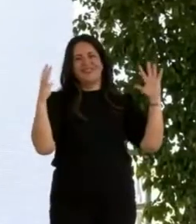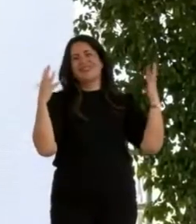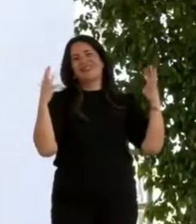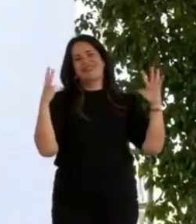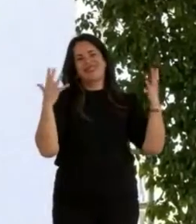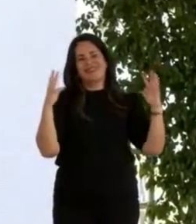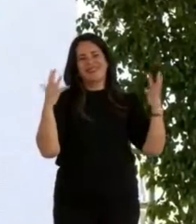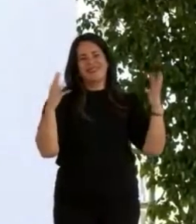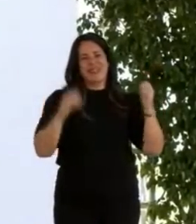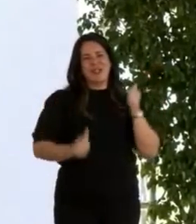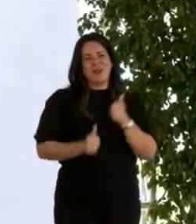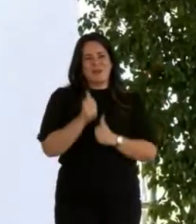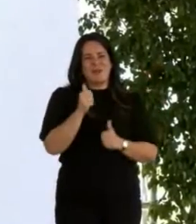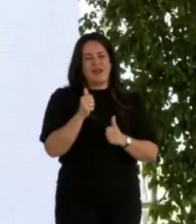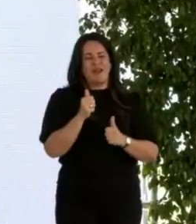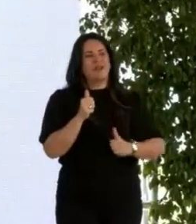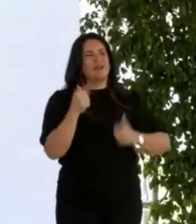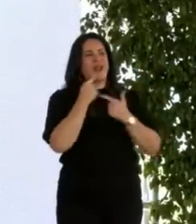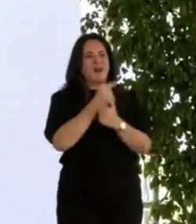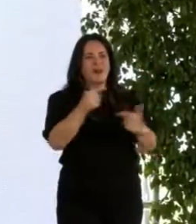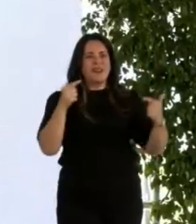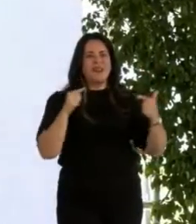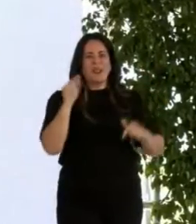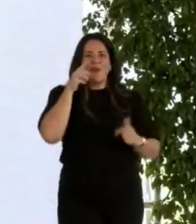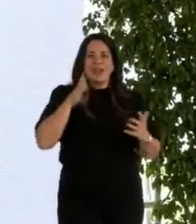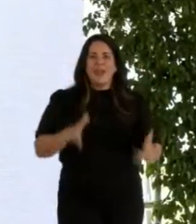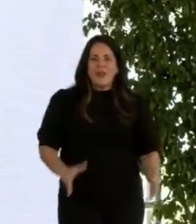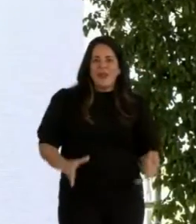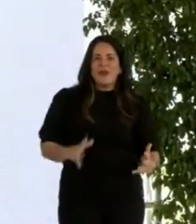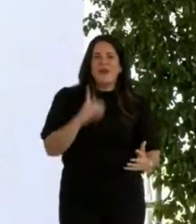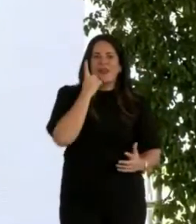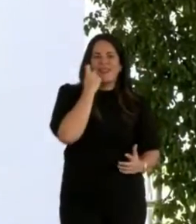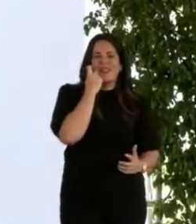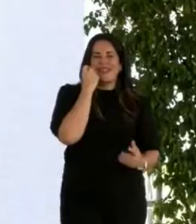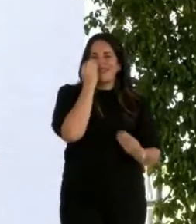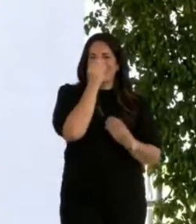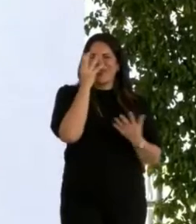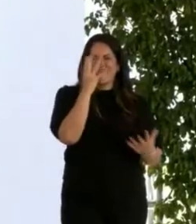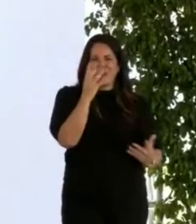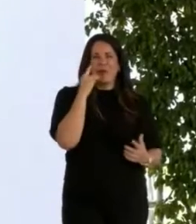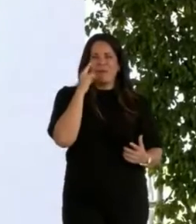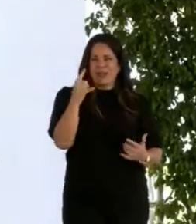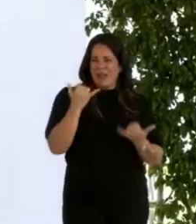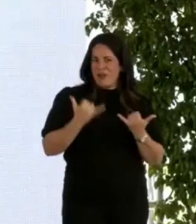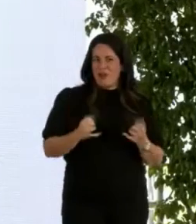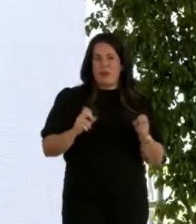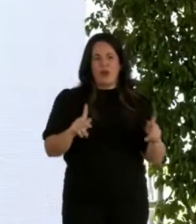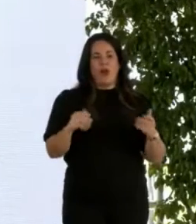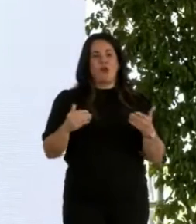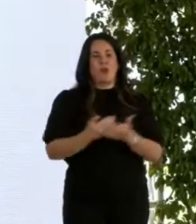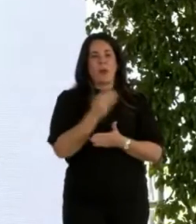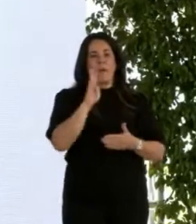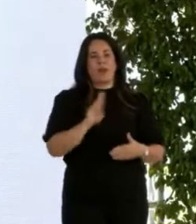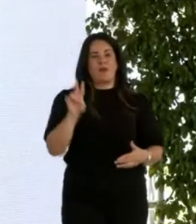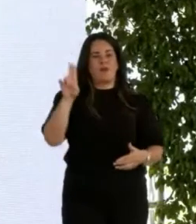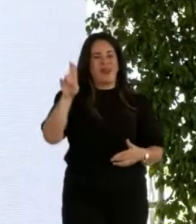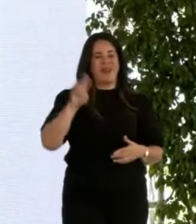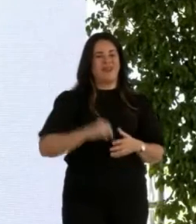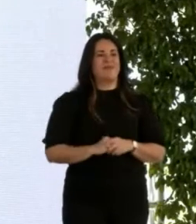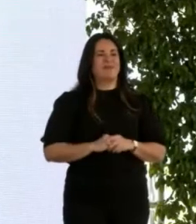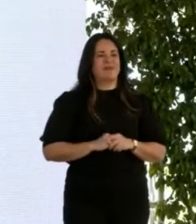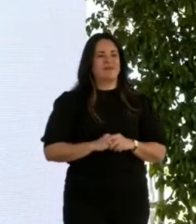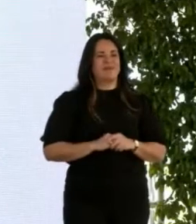Y sobre todo con la gran noticia que el señor gobernador ha dicho para este espacio de la nueva Bahía Urbana. Y